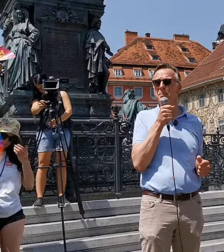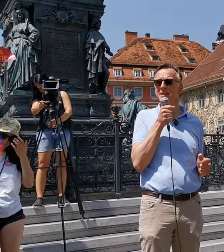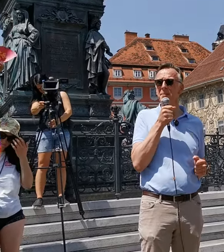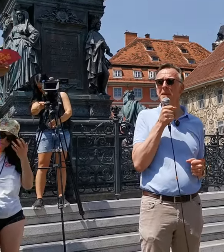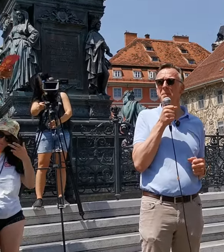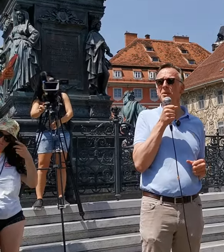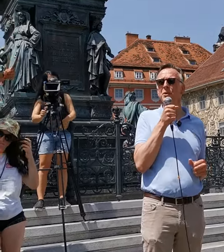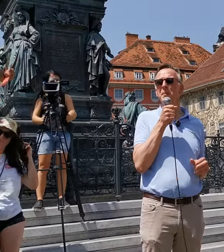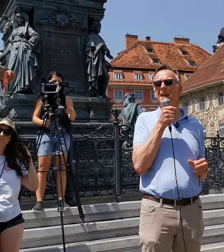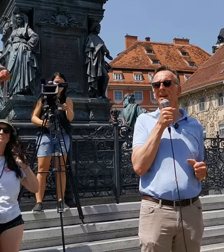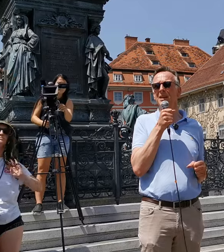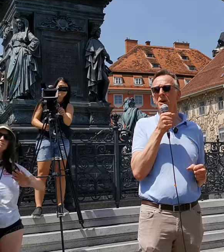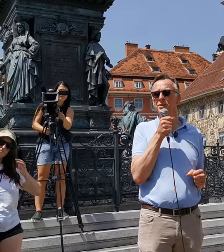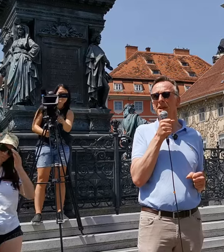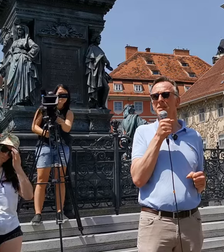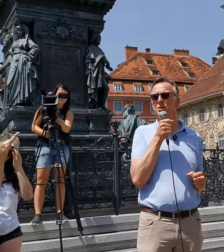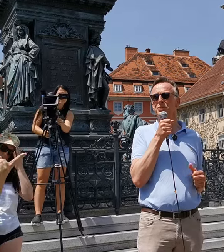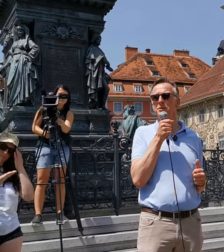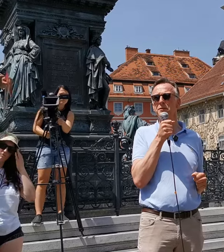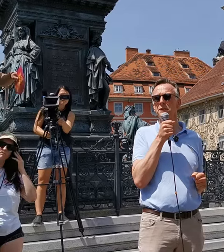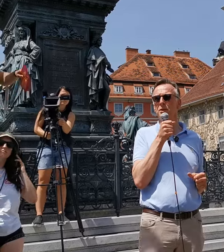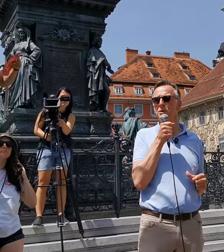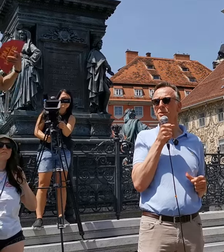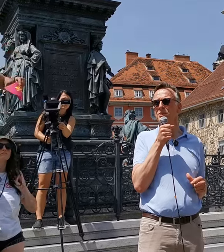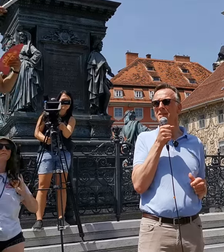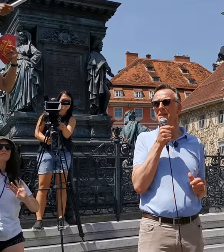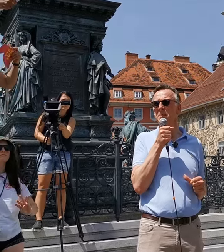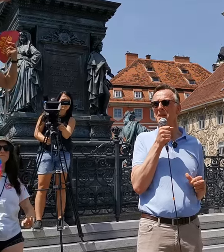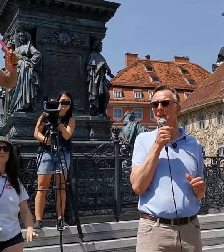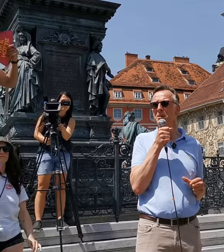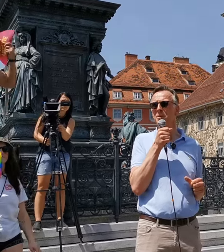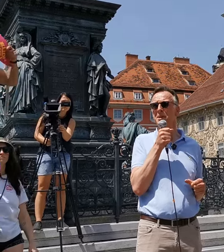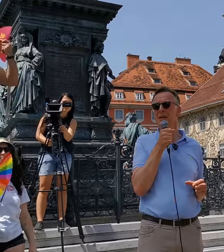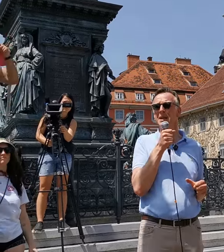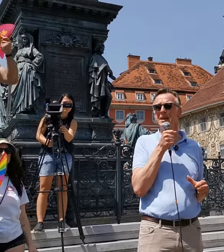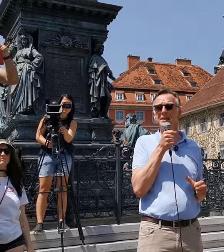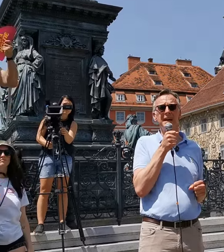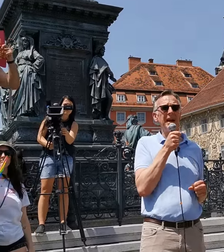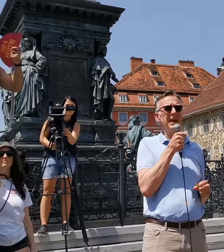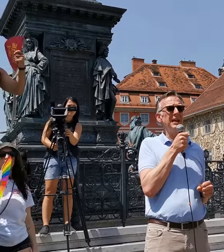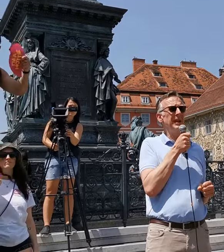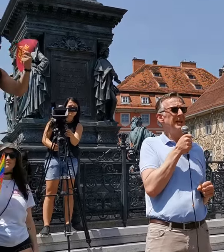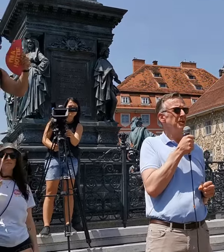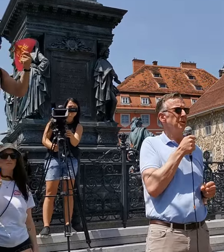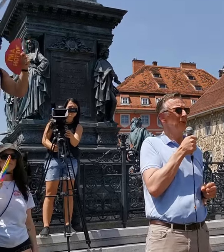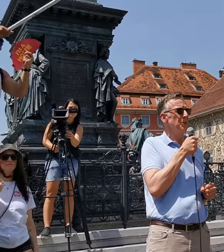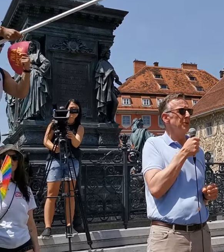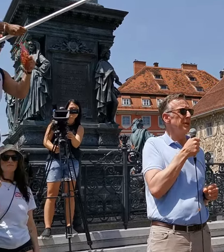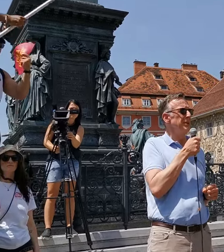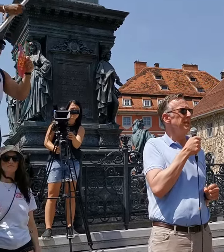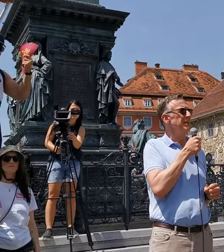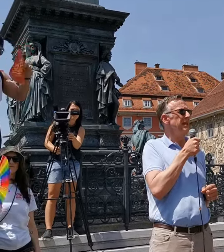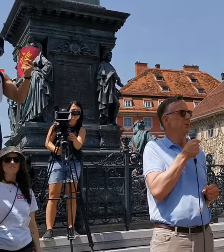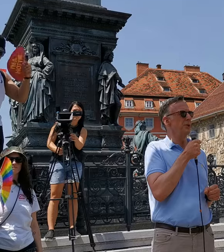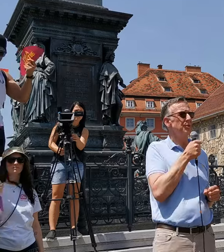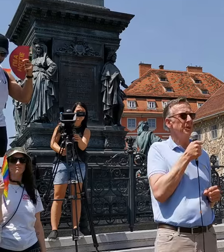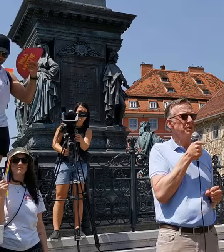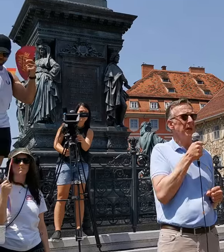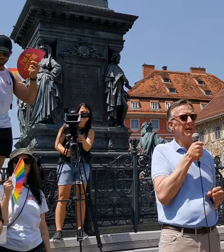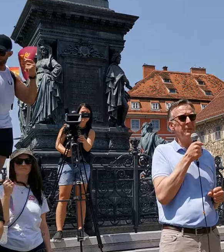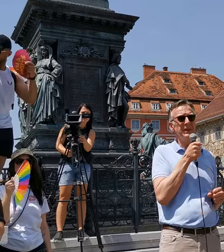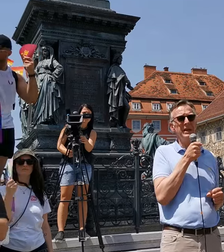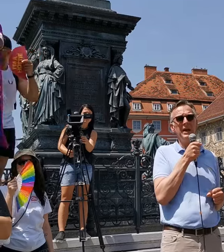Weltweit gibt es aber immer noch mehr Ausgrenzung, Verfolgung, Diskriminierung. In zahlreichen Ländern steht Homosexualität